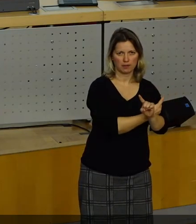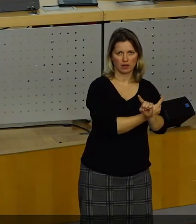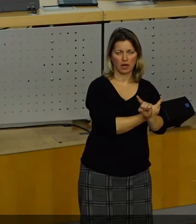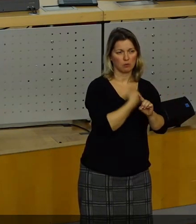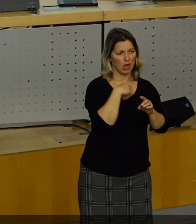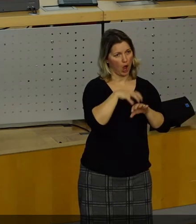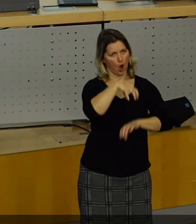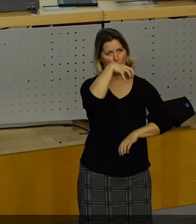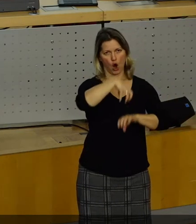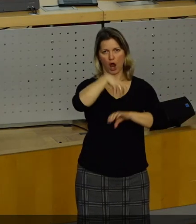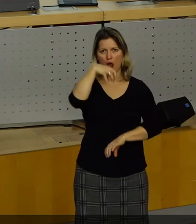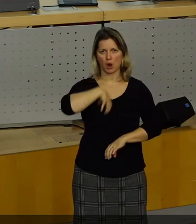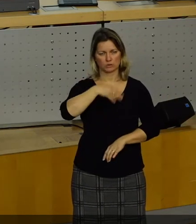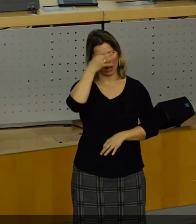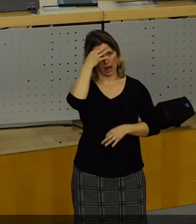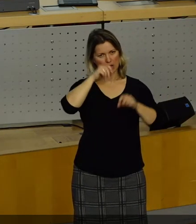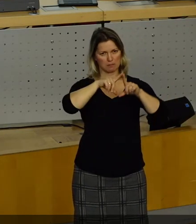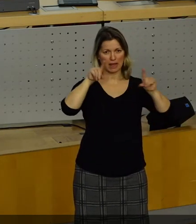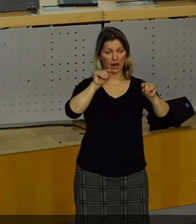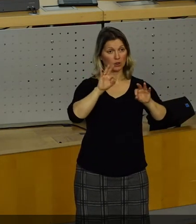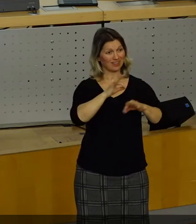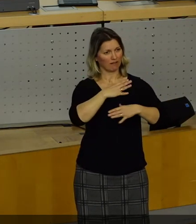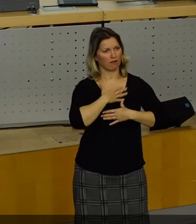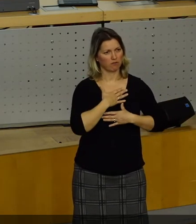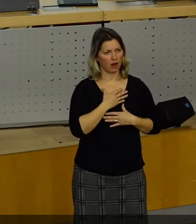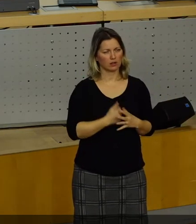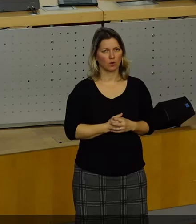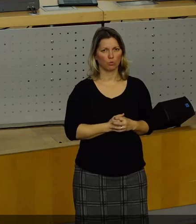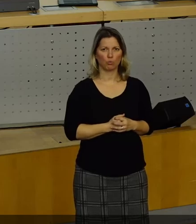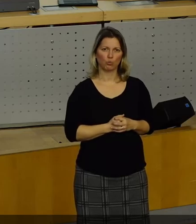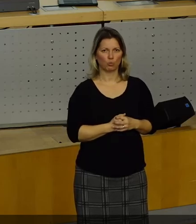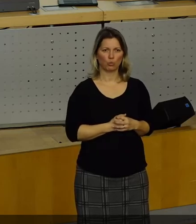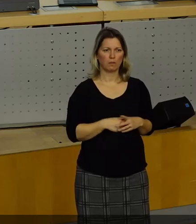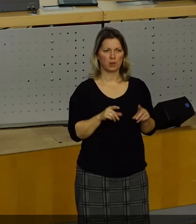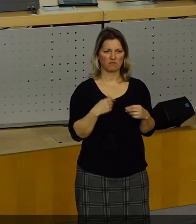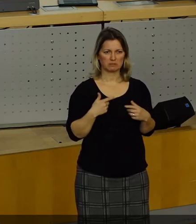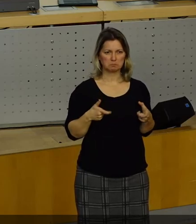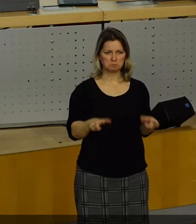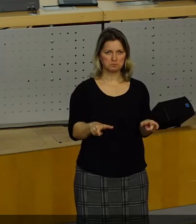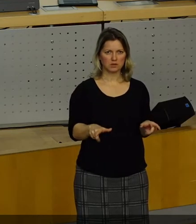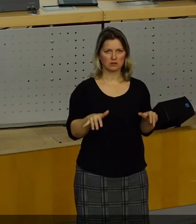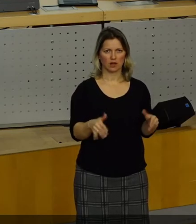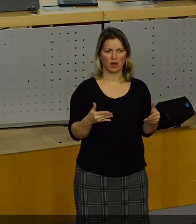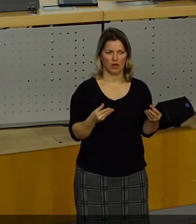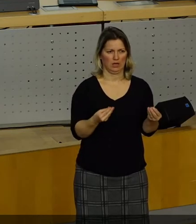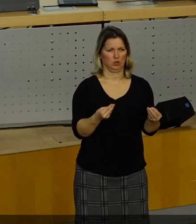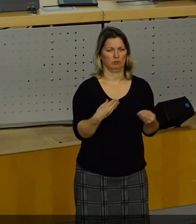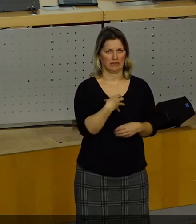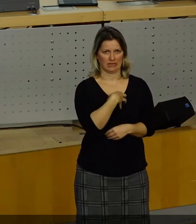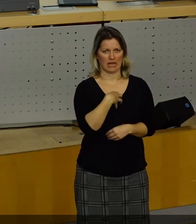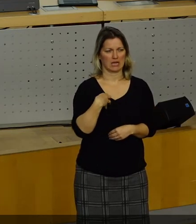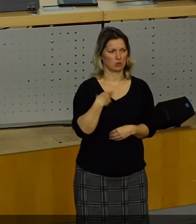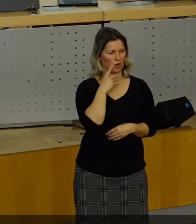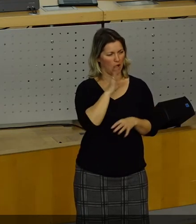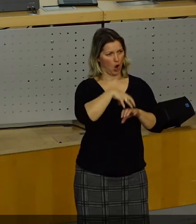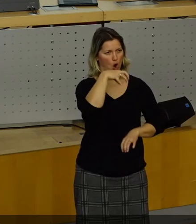Hochhaus-Leitbild finde ich gar nicht so gut. Ich finde, das atmet wieder mal diese typisch dresdnerische